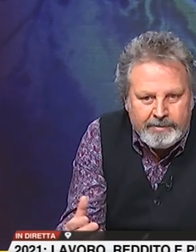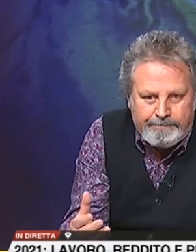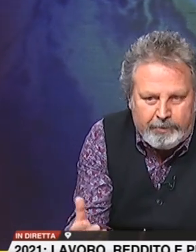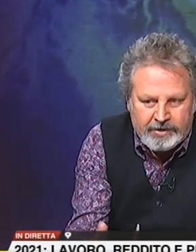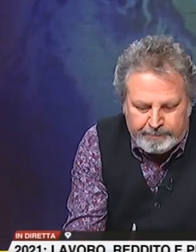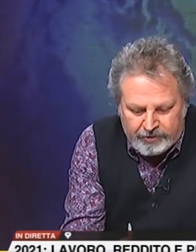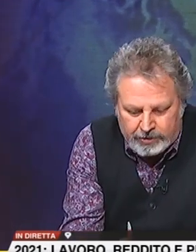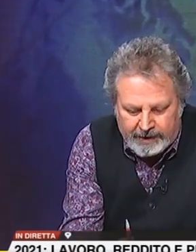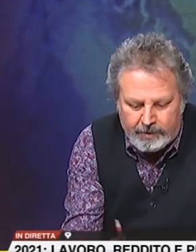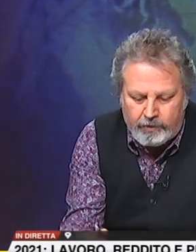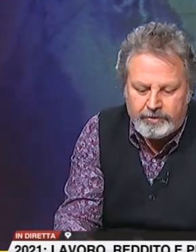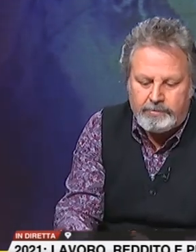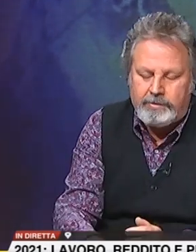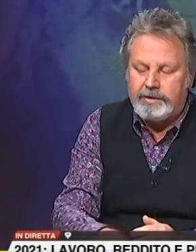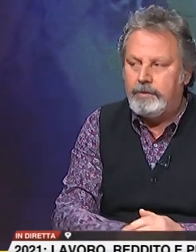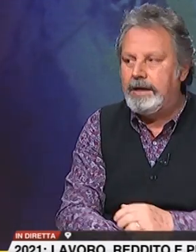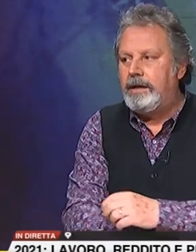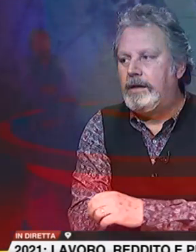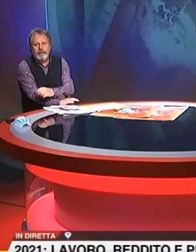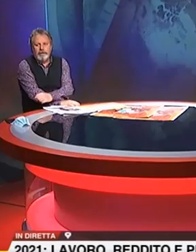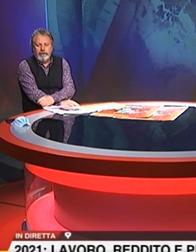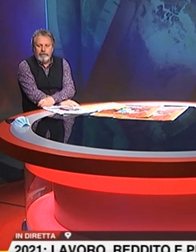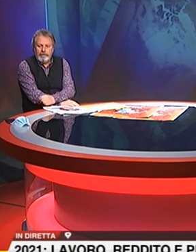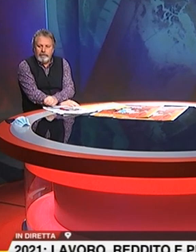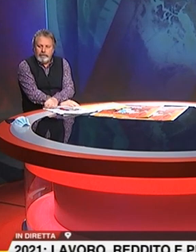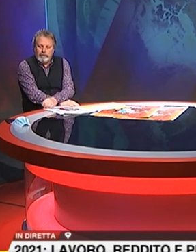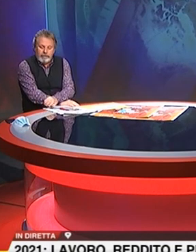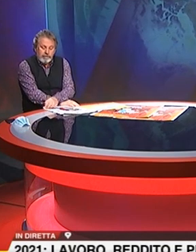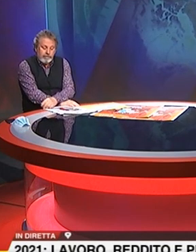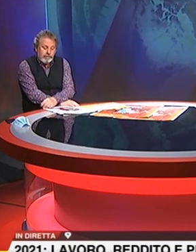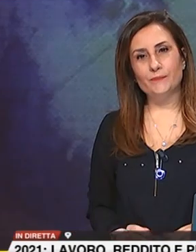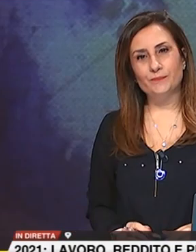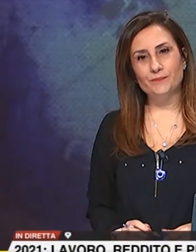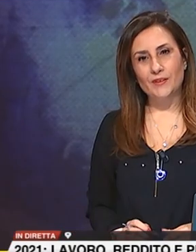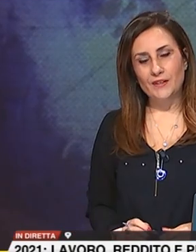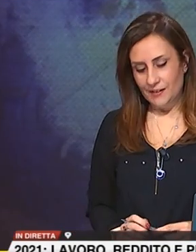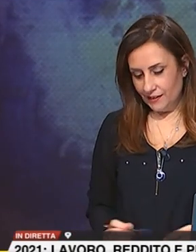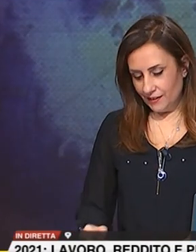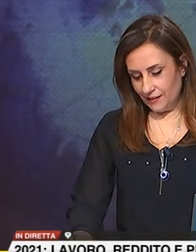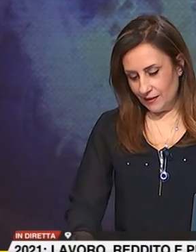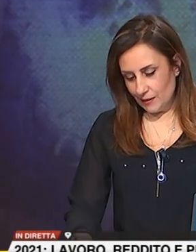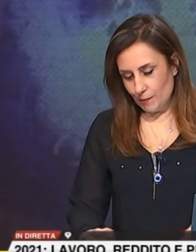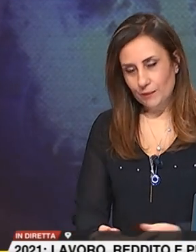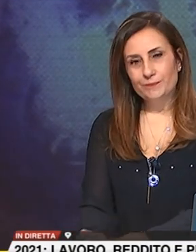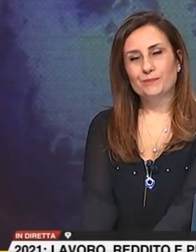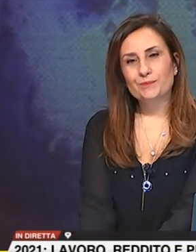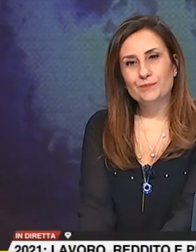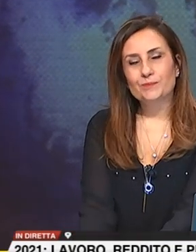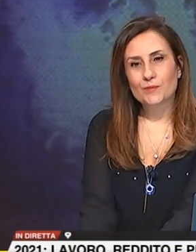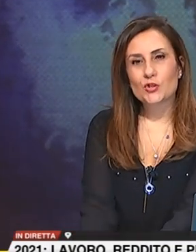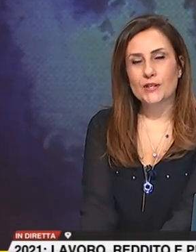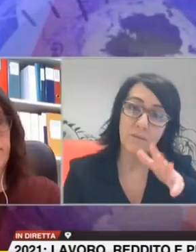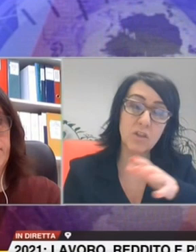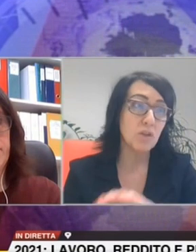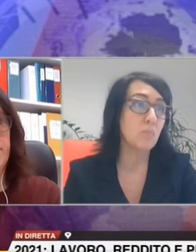trovare qualcosa. Possa trovare un lavoro, insomma, a 41, certo, anni. Torniamo a parlare dei bonus. Sì, volevo integrare